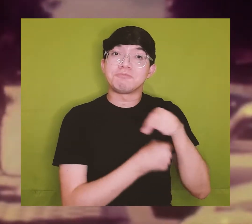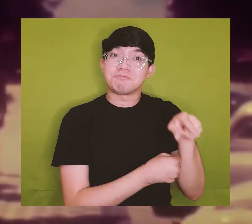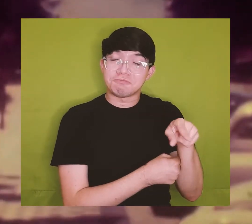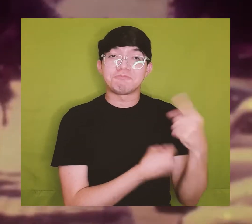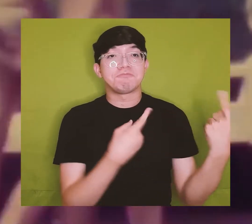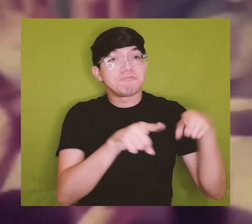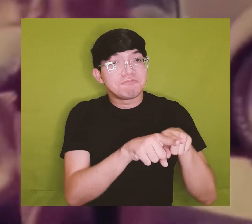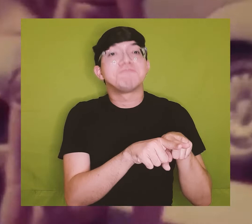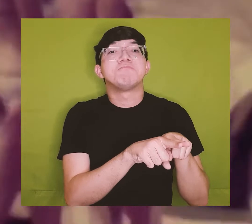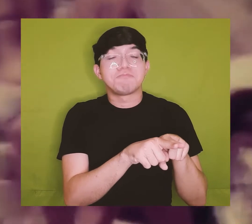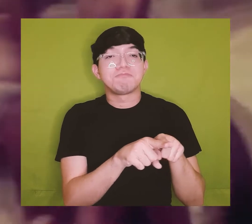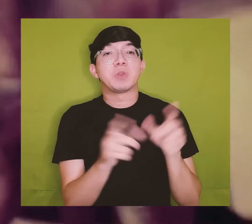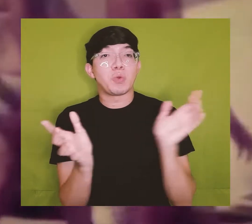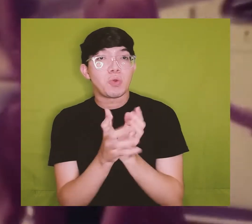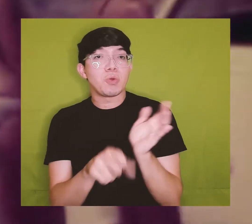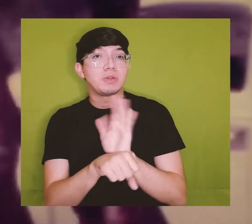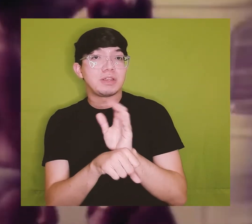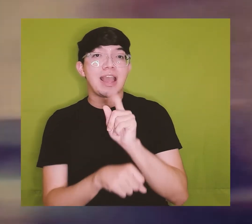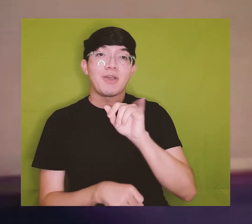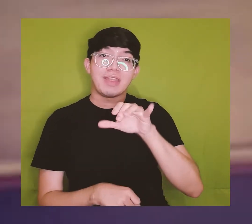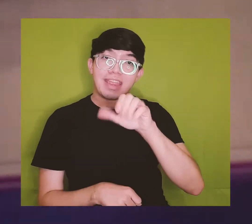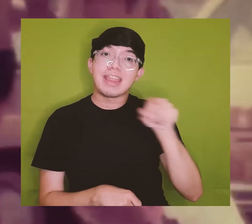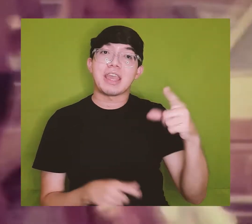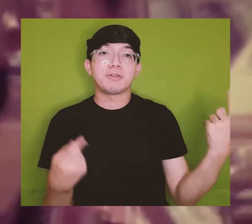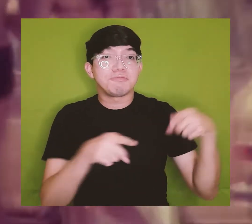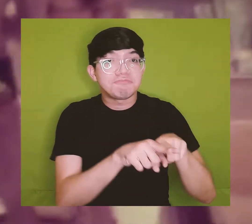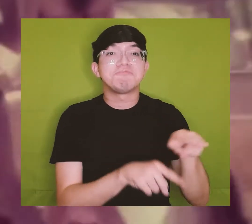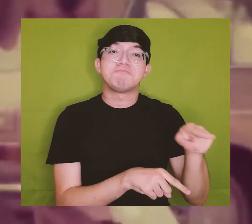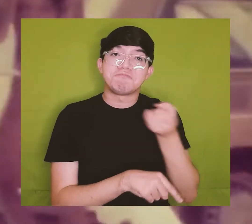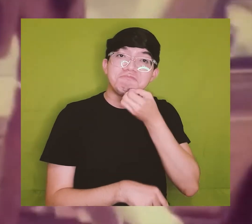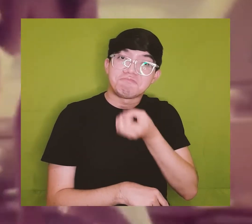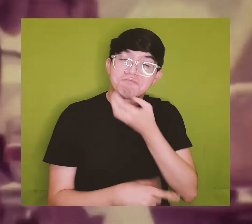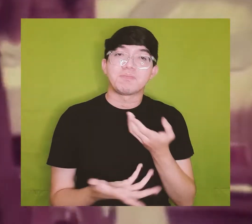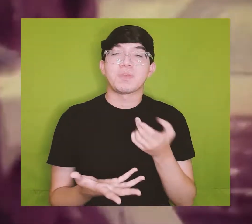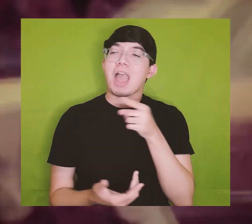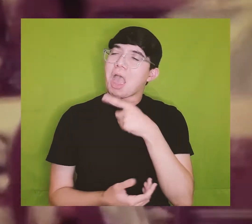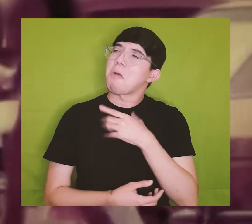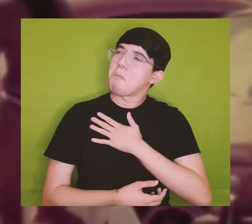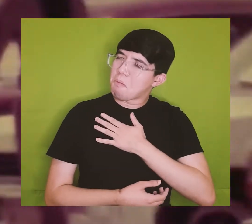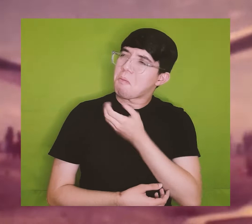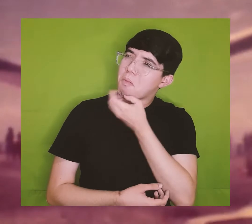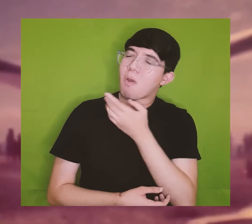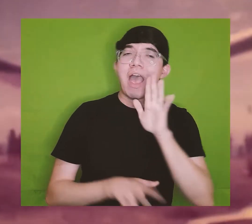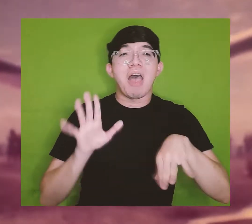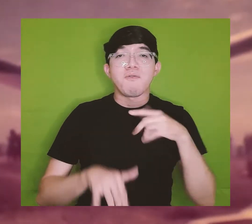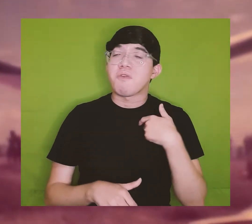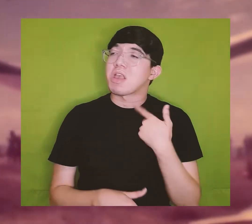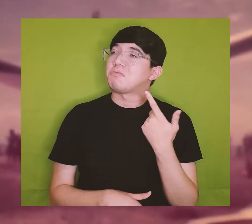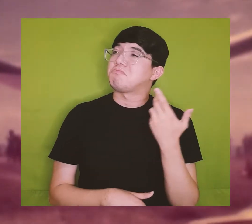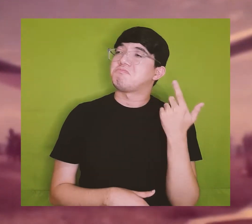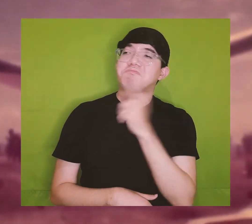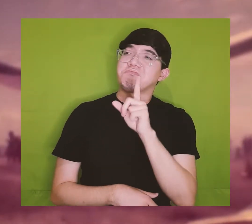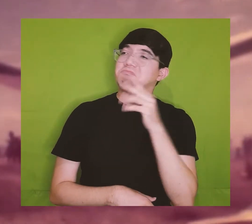entre elas o Cine na Aldeia. É um cineclube que eu sempre tive uma admiração. Acabei não conseguindo ir, assim, porque minha vida em Calcaia também é muito agitada,